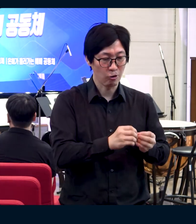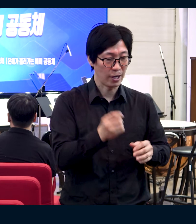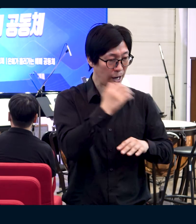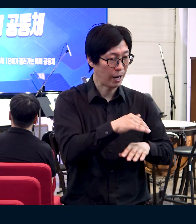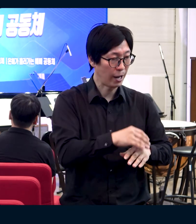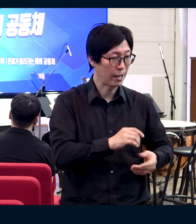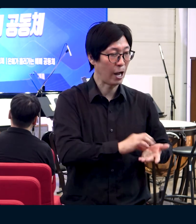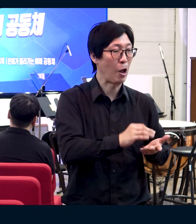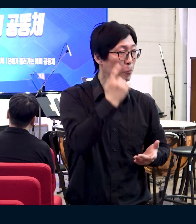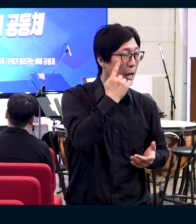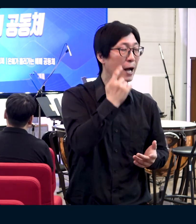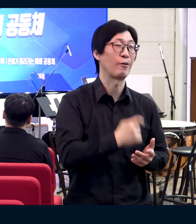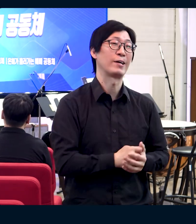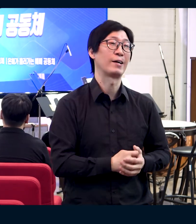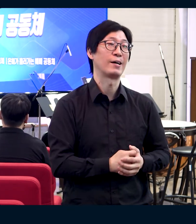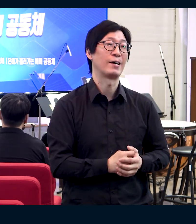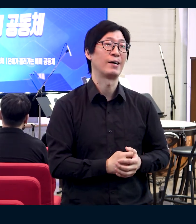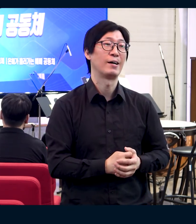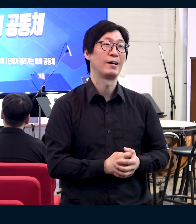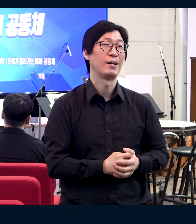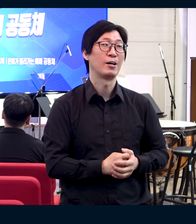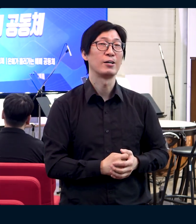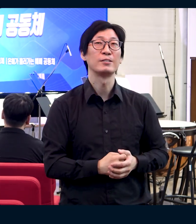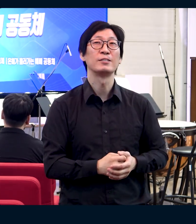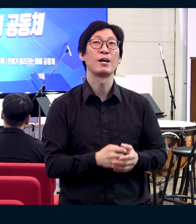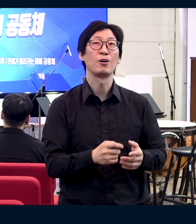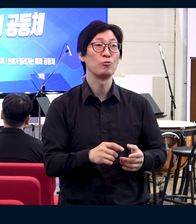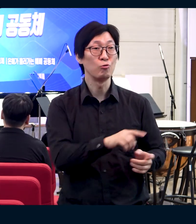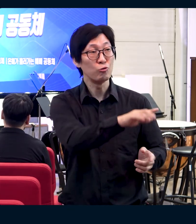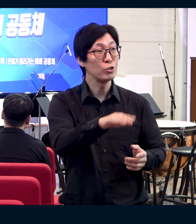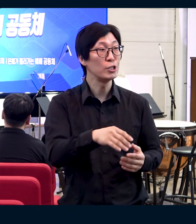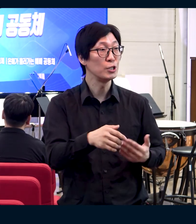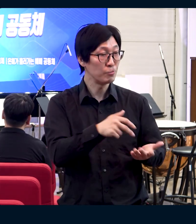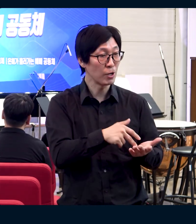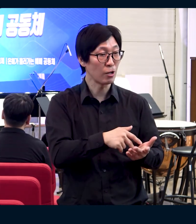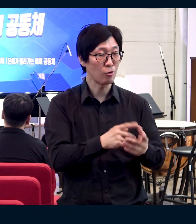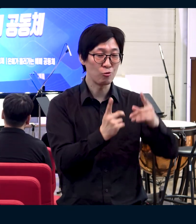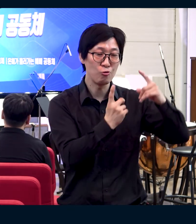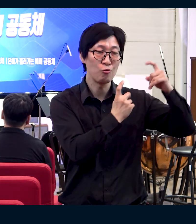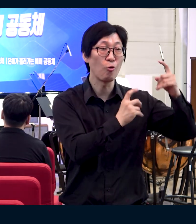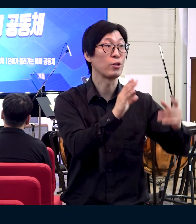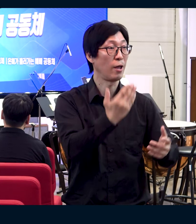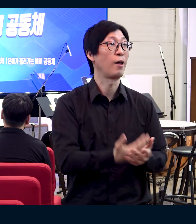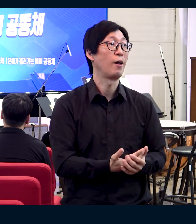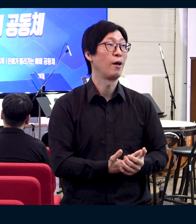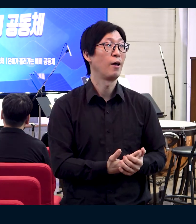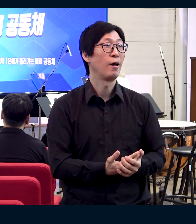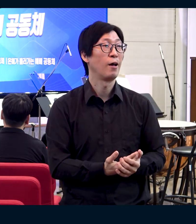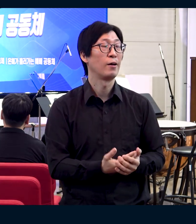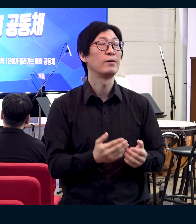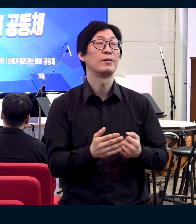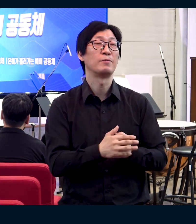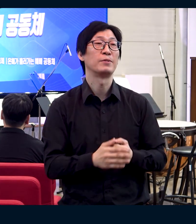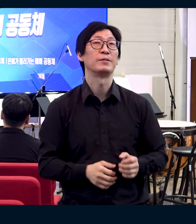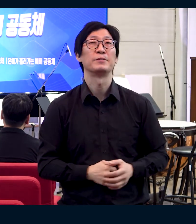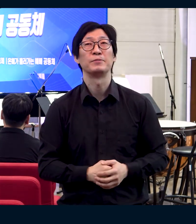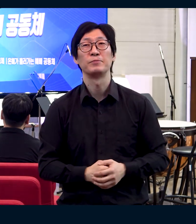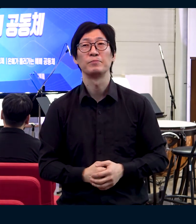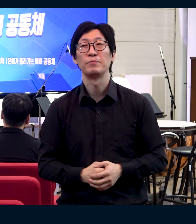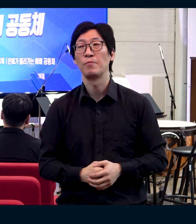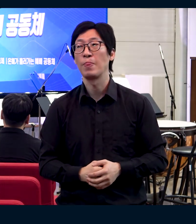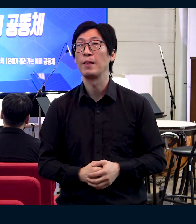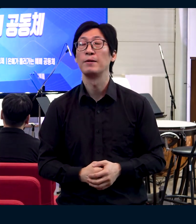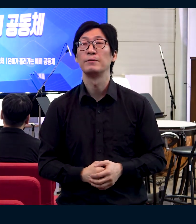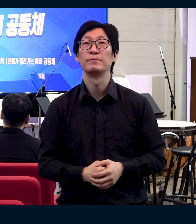조금만 자기 마음에 안 들면 자꾸 편법을 쓰려고 하니까. 이게 너무나 우리한테 강한 유혹이니까 성령께서 그렇게 말씀하시는 거예요.